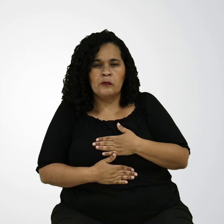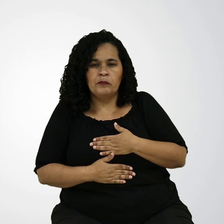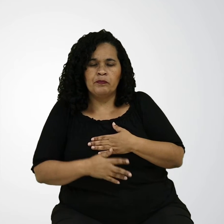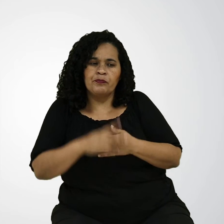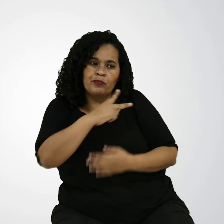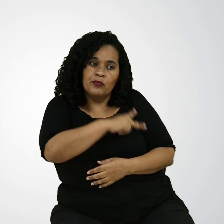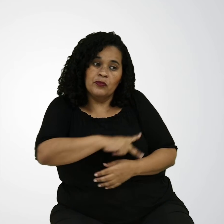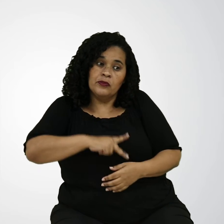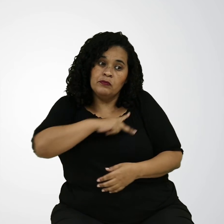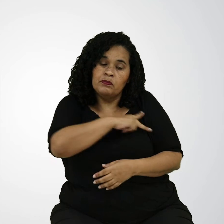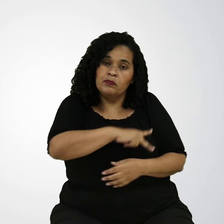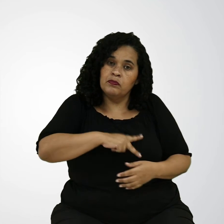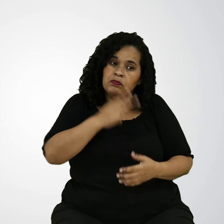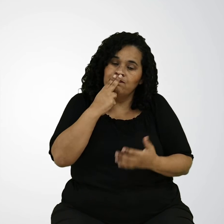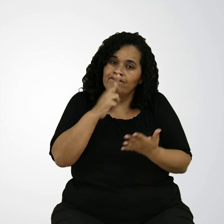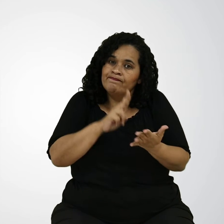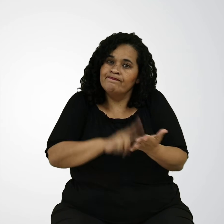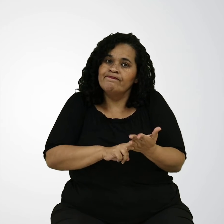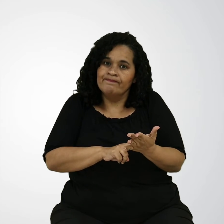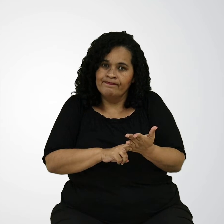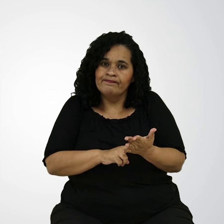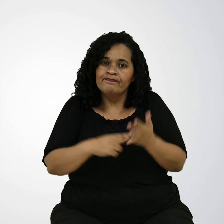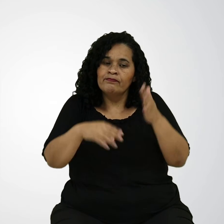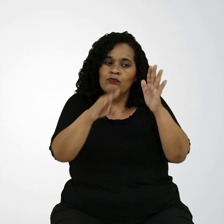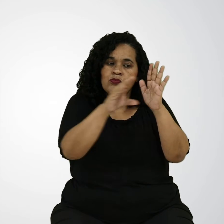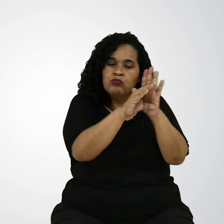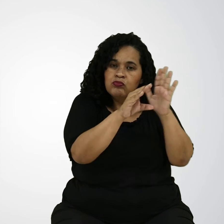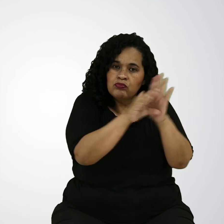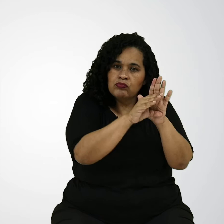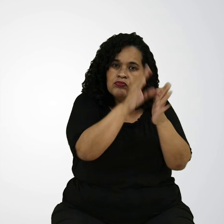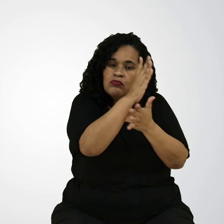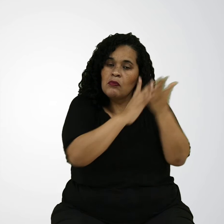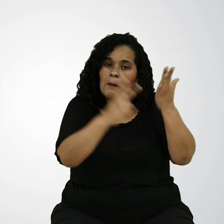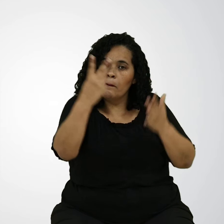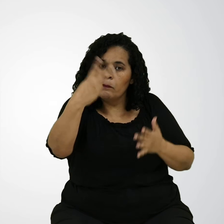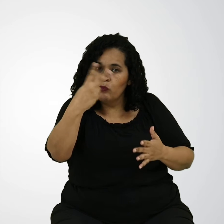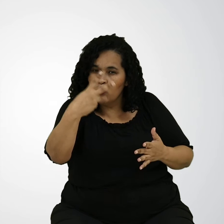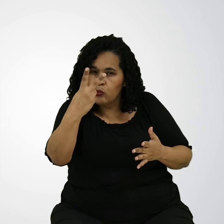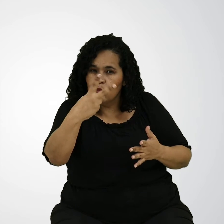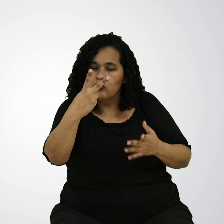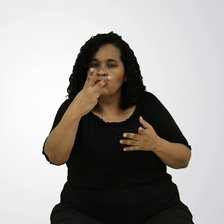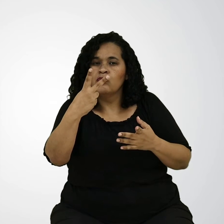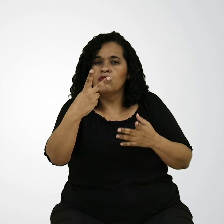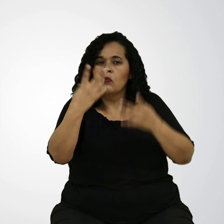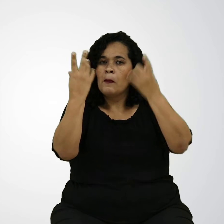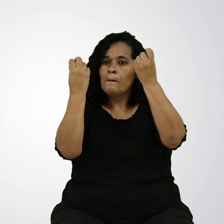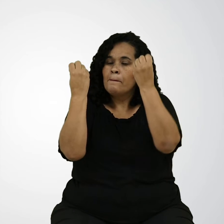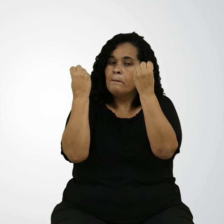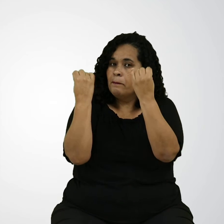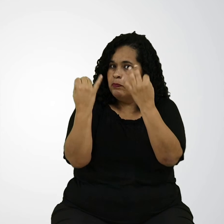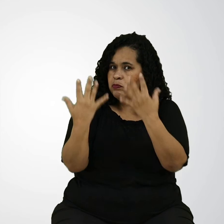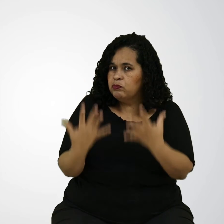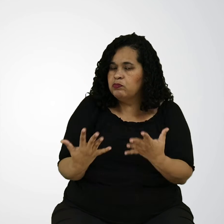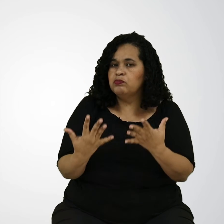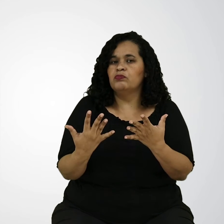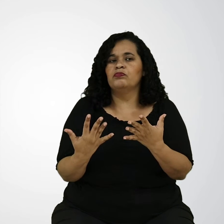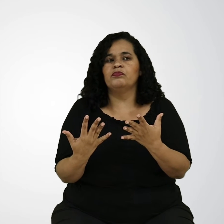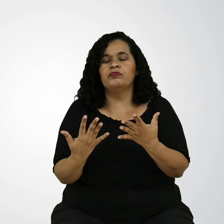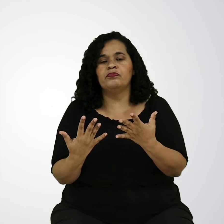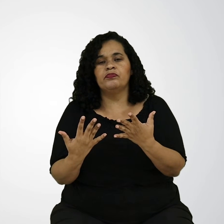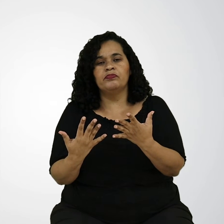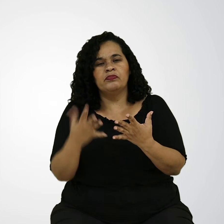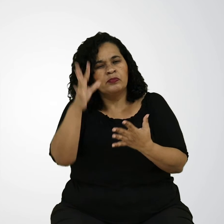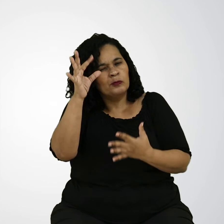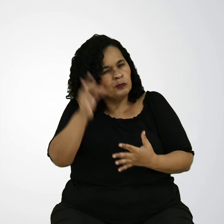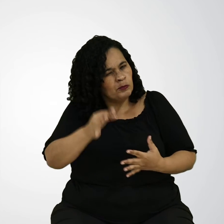vai combater na carta aos Colossenses. Inclusive lá no capítulo 2 ele fala lá, né, de não toque, não prove, e